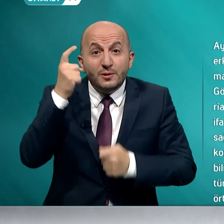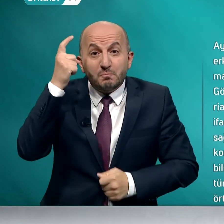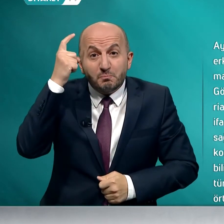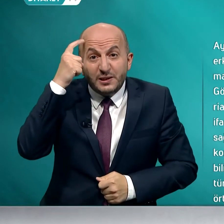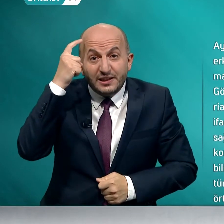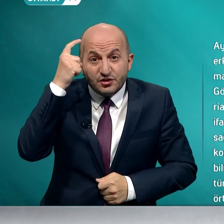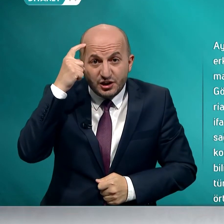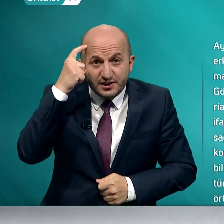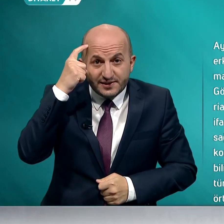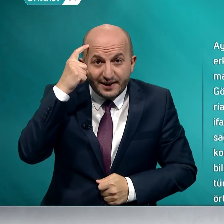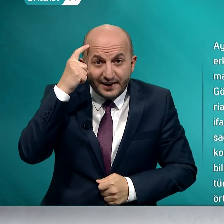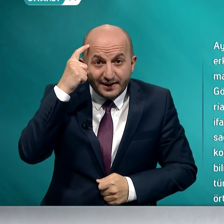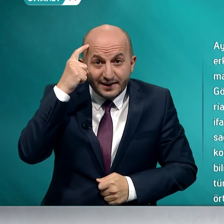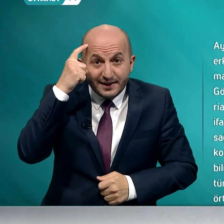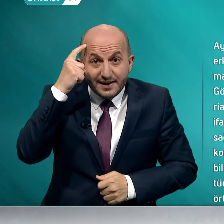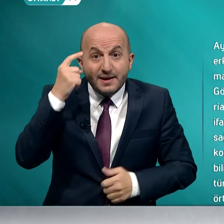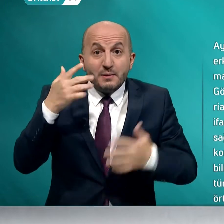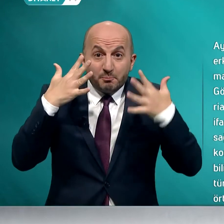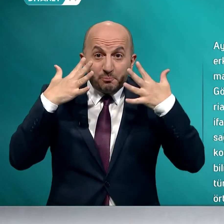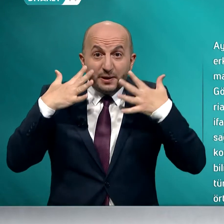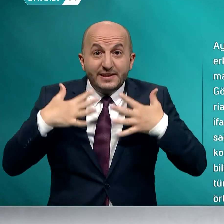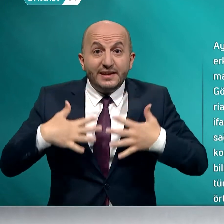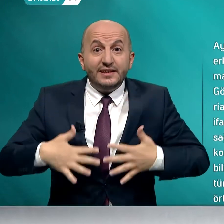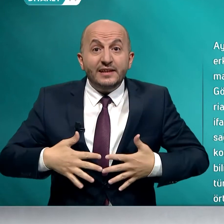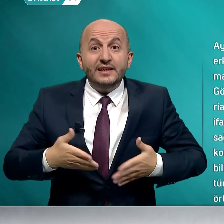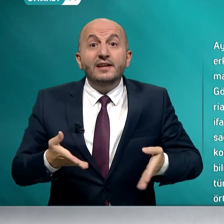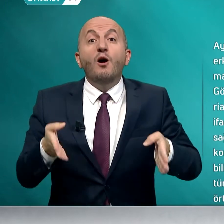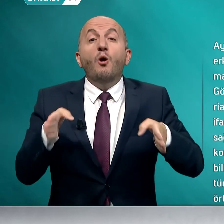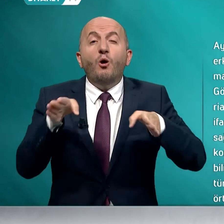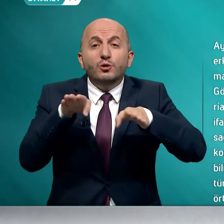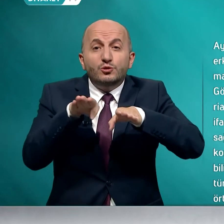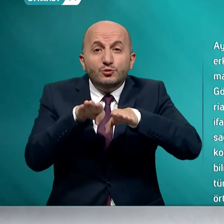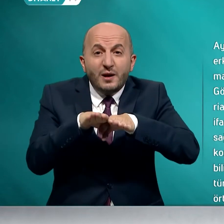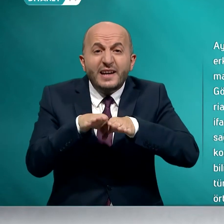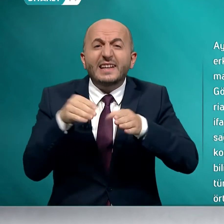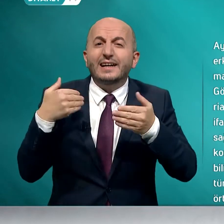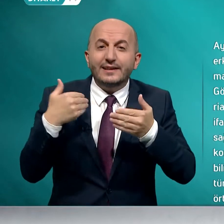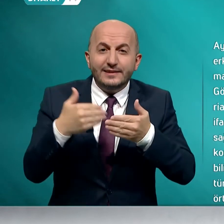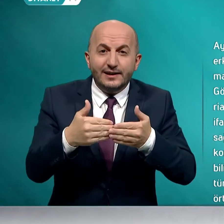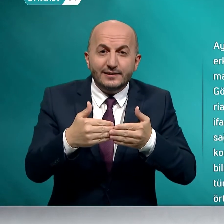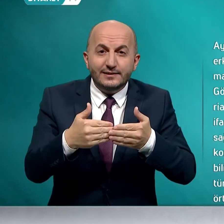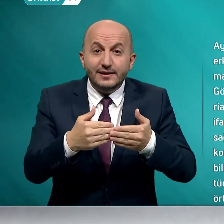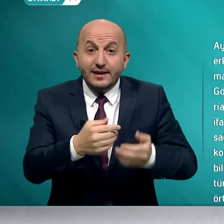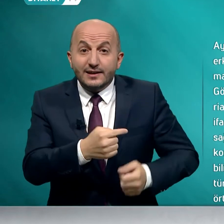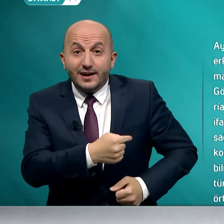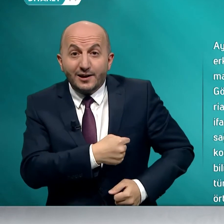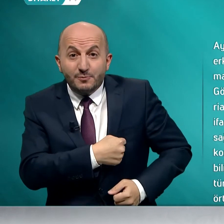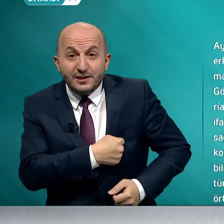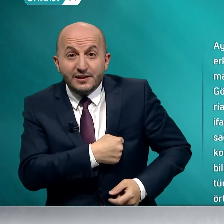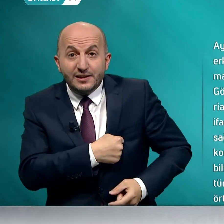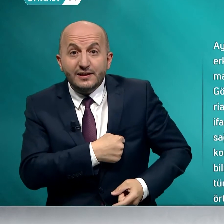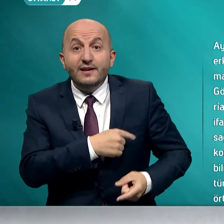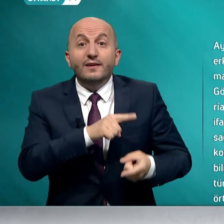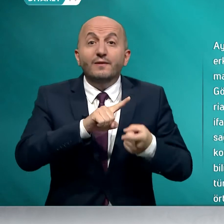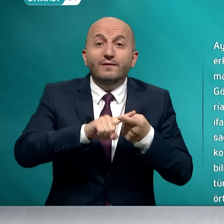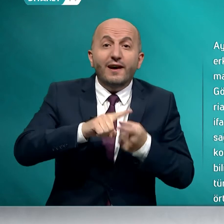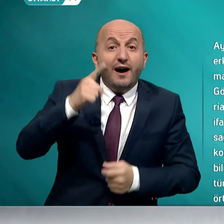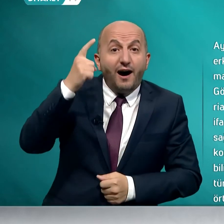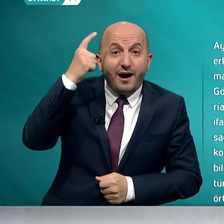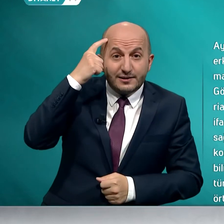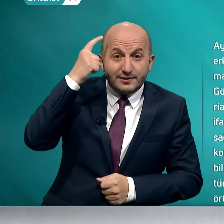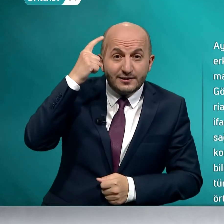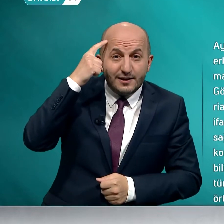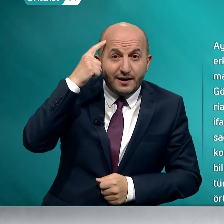Tesettür bilinci ise bedeni örtmek kadar kalbi